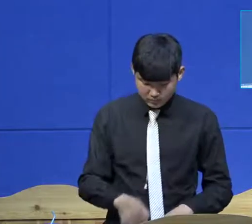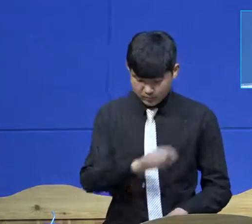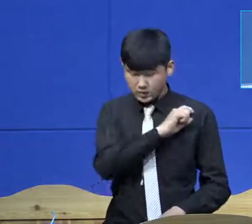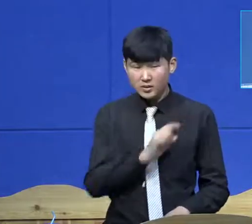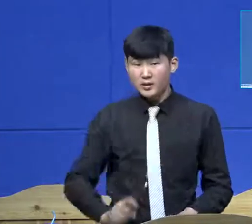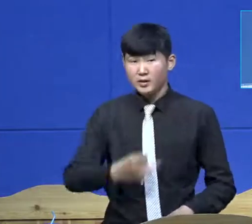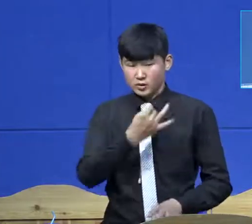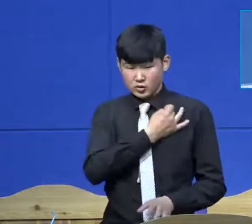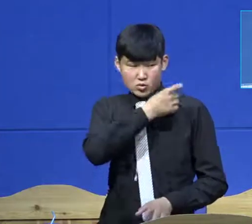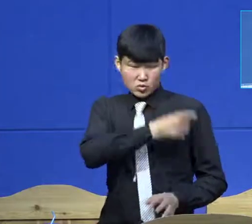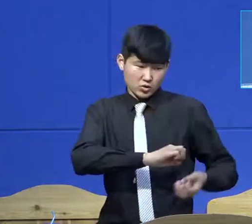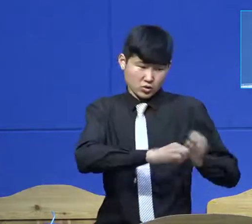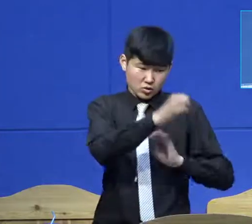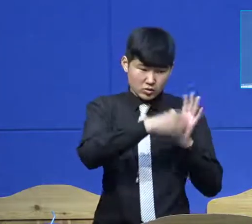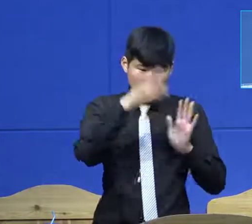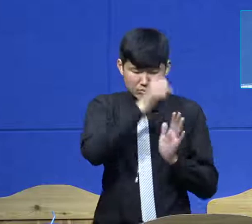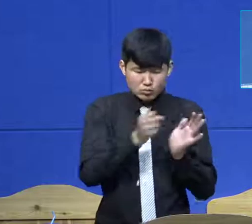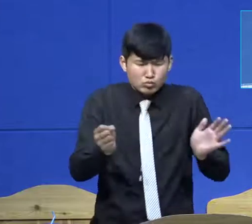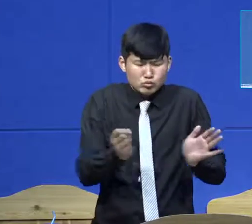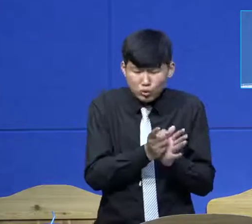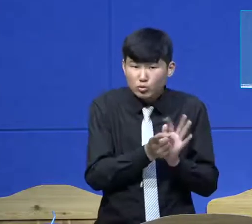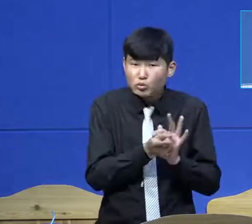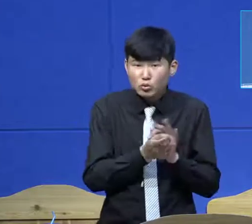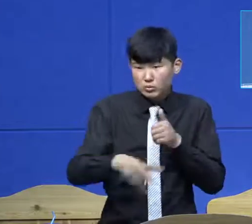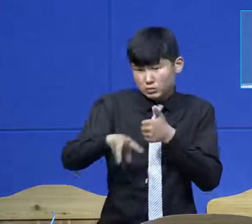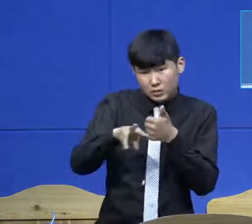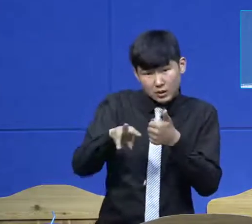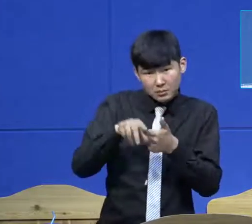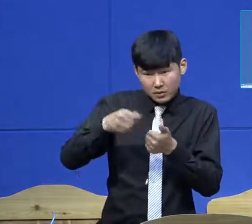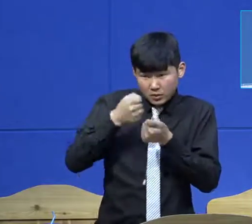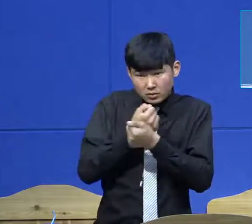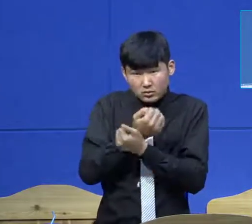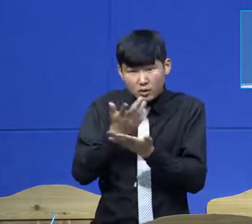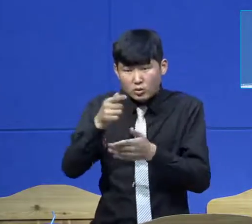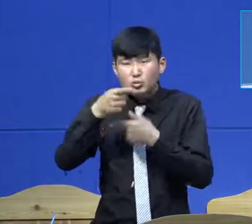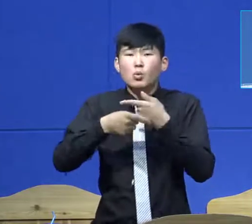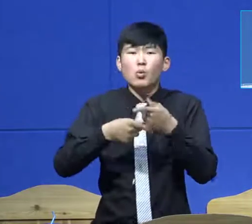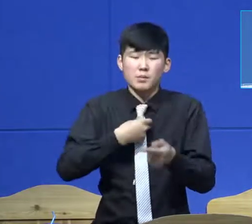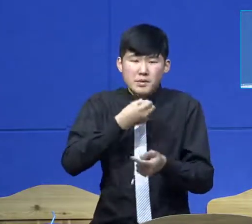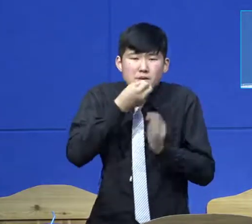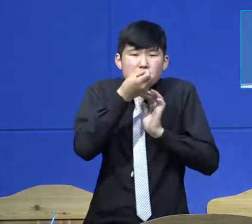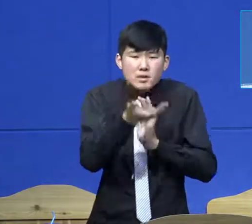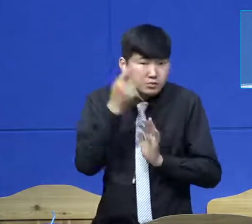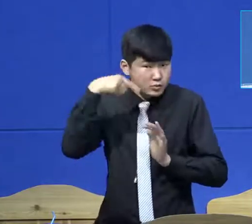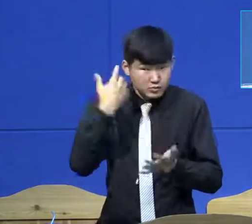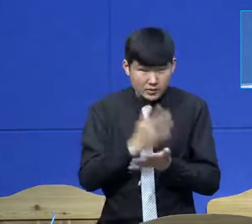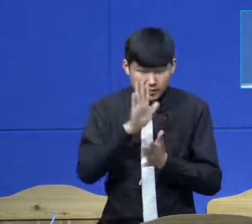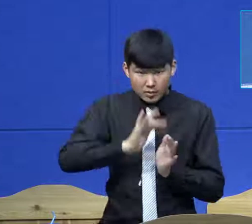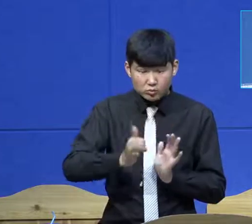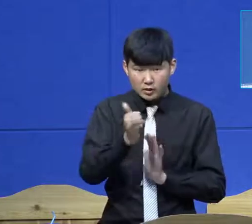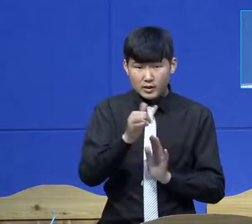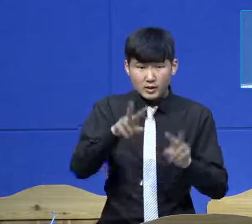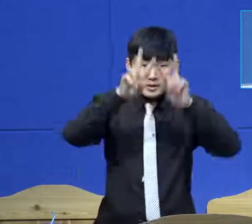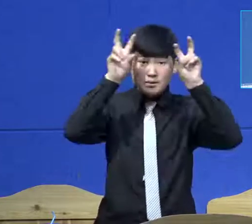Христэд итгэж хүмүүсийн хийх ёстой хамгийн чухал зүйл болох сайн мэдээ тарах үүний тухай хэлье гэж бодож байна. Тийм учраас сургаалын